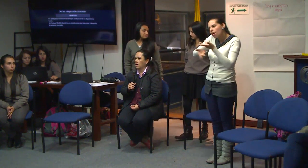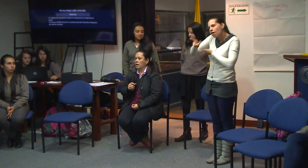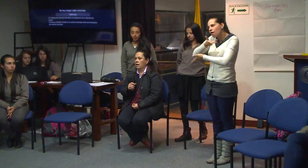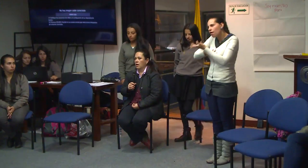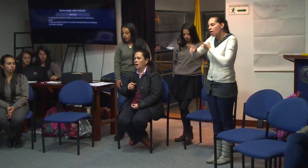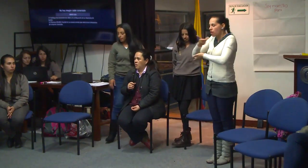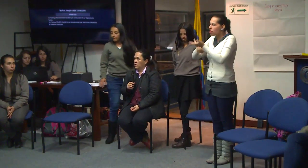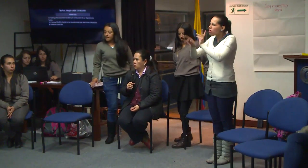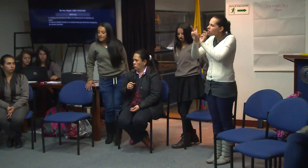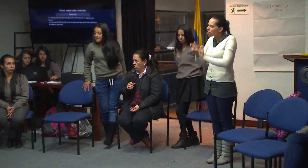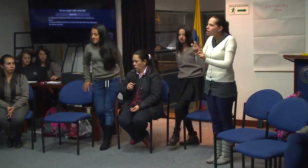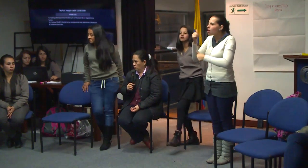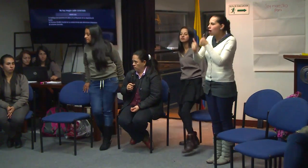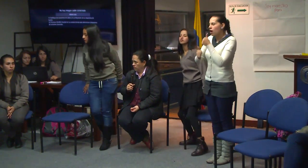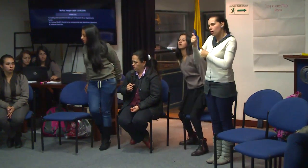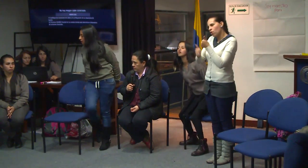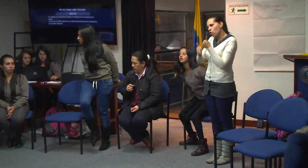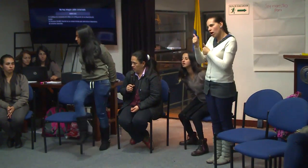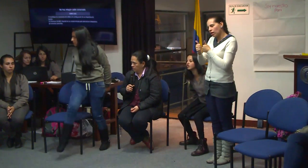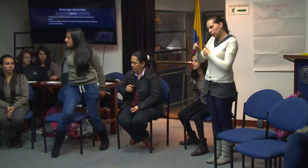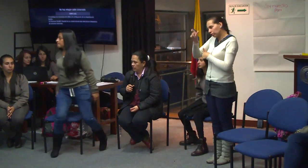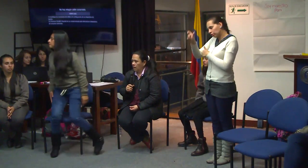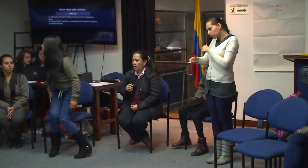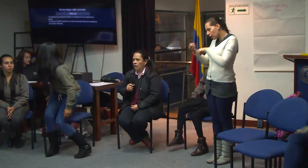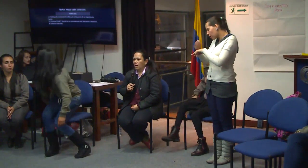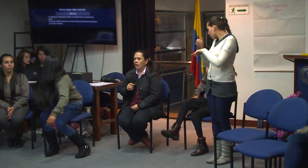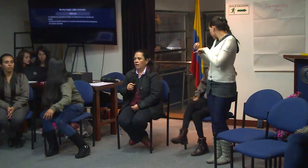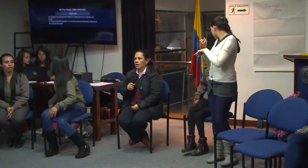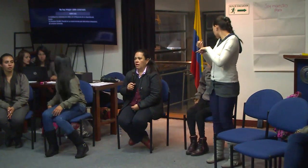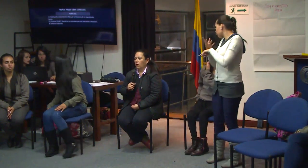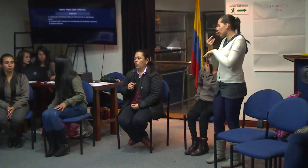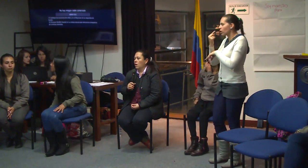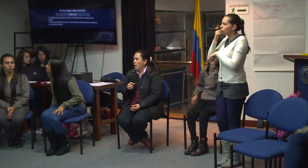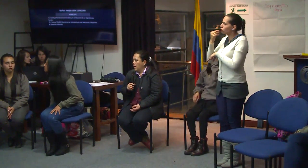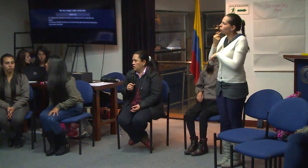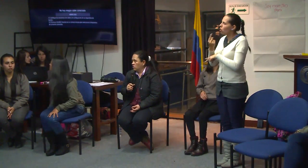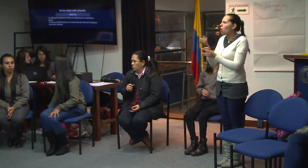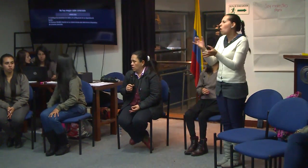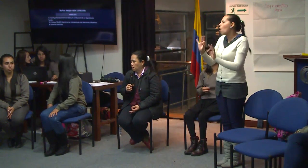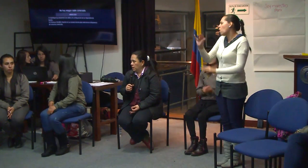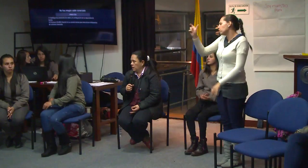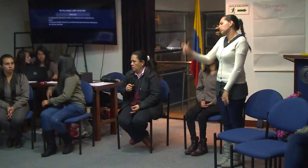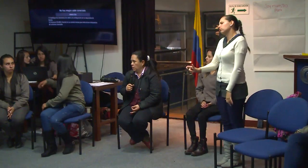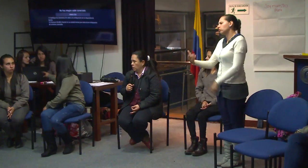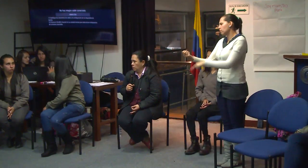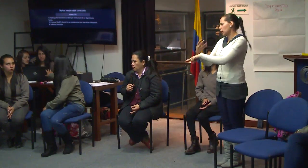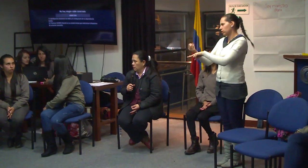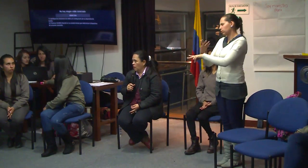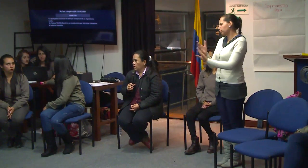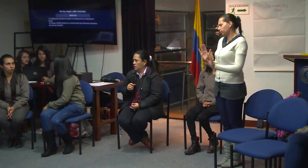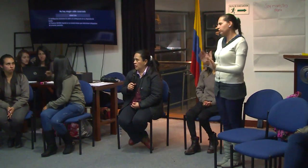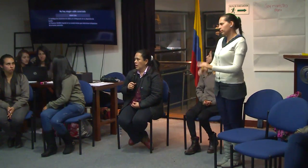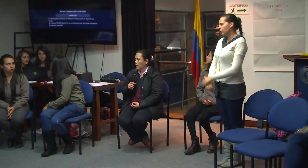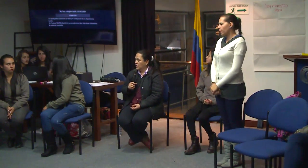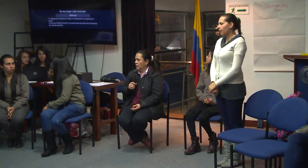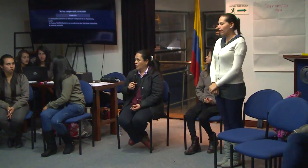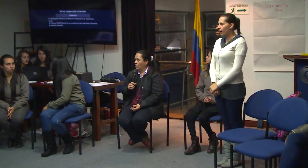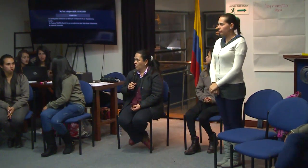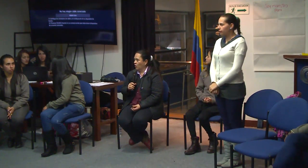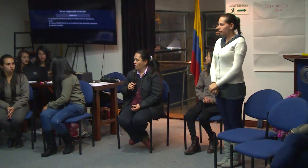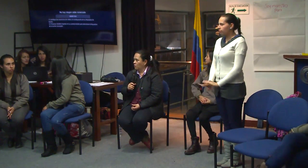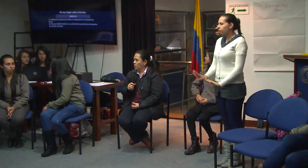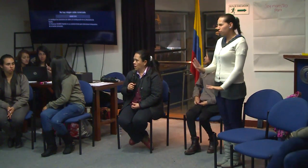de el maestro sordo, ¿sí? O del maestro en principio. Tal vez